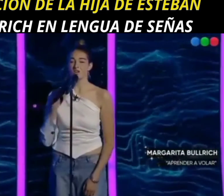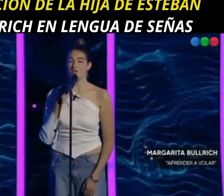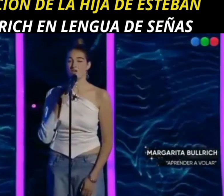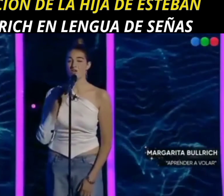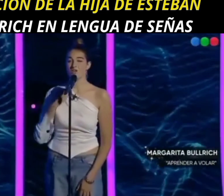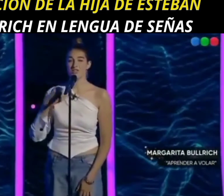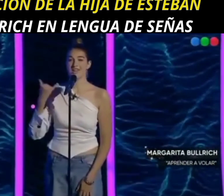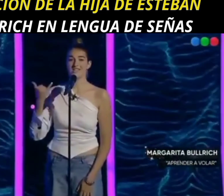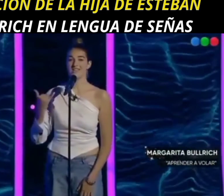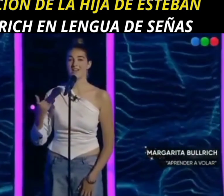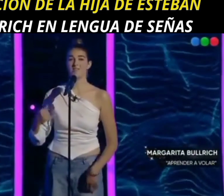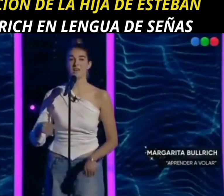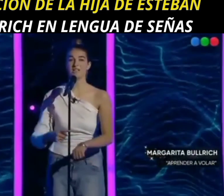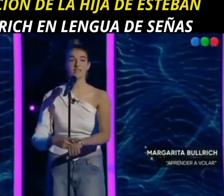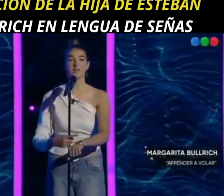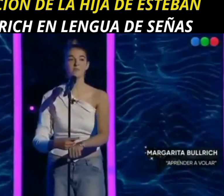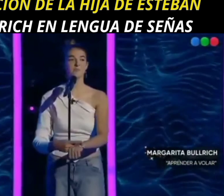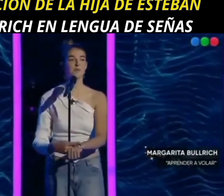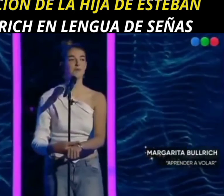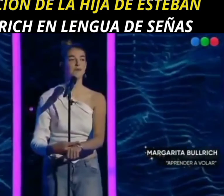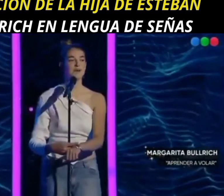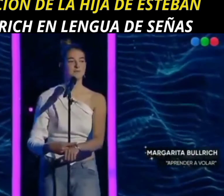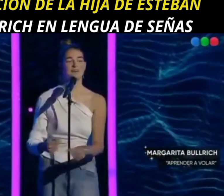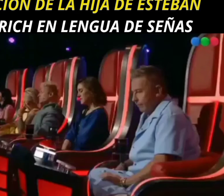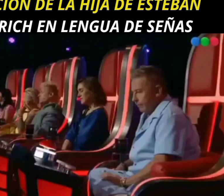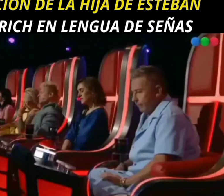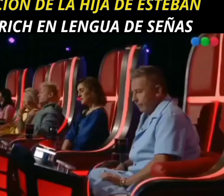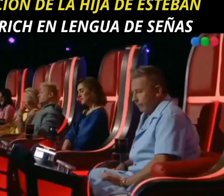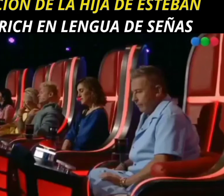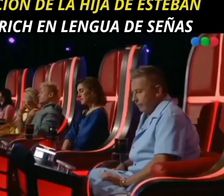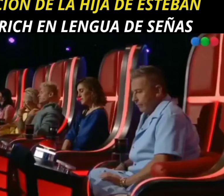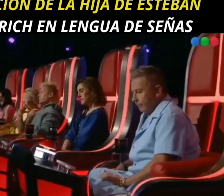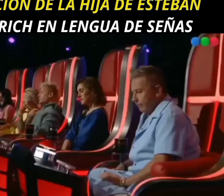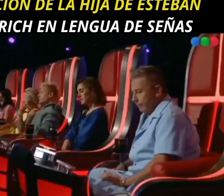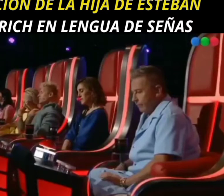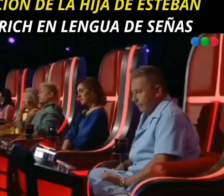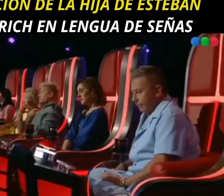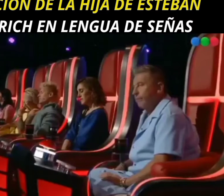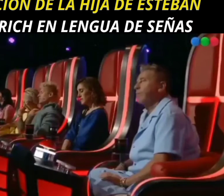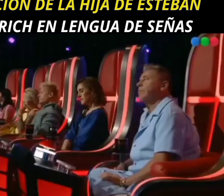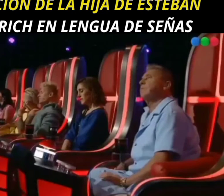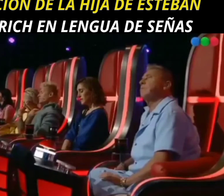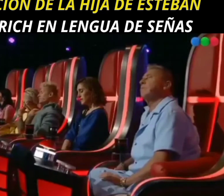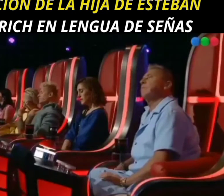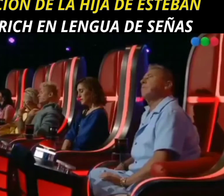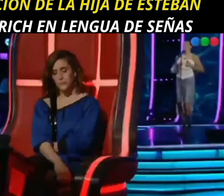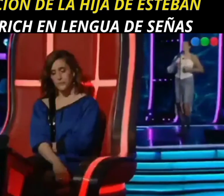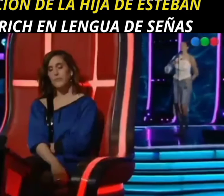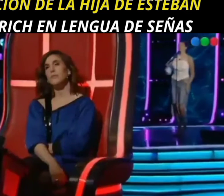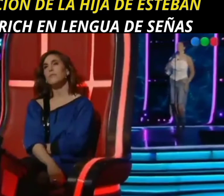No sé si habrá tiempo para descansar. Y